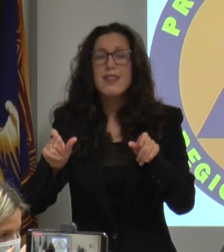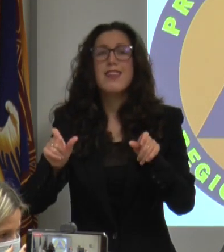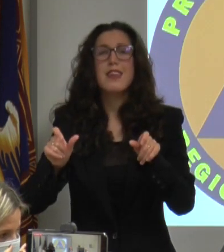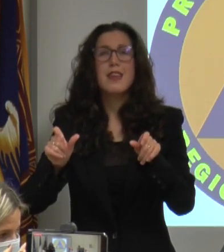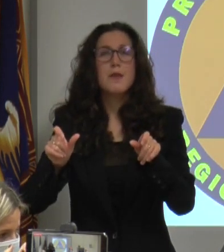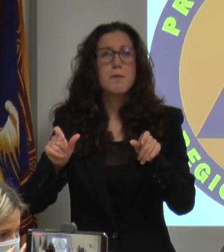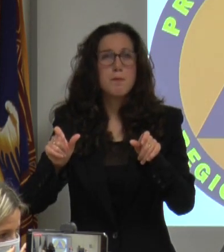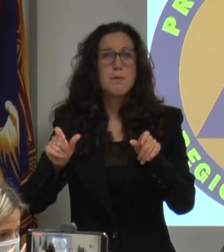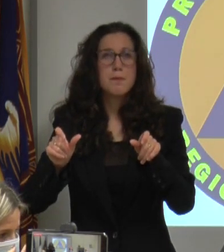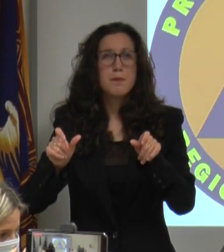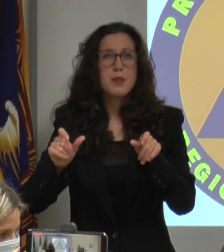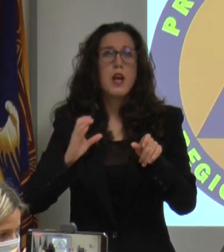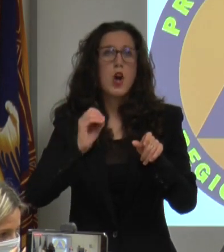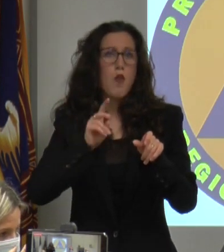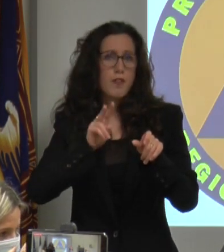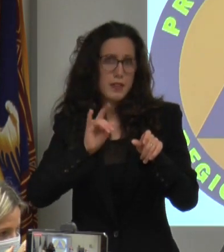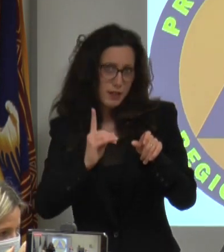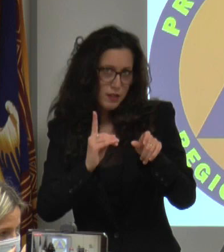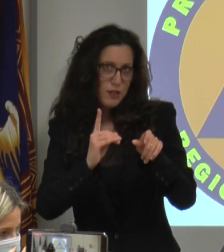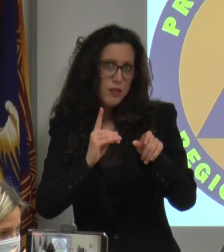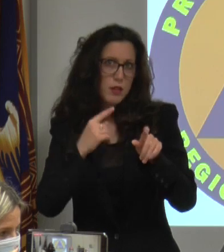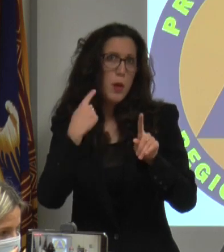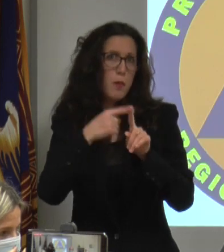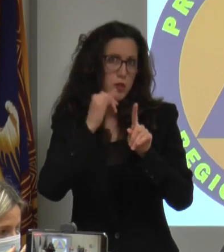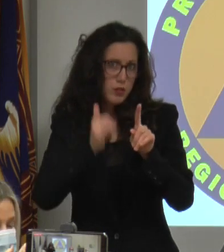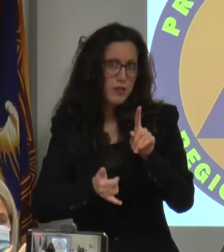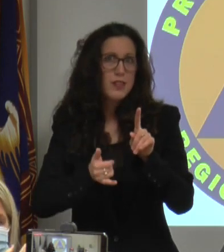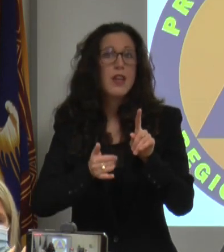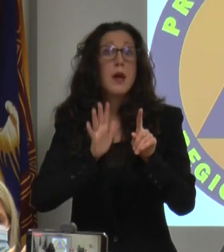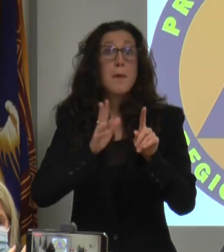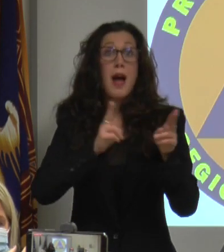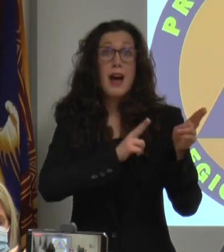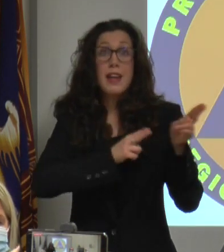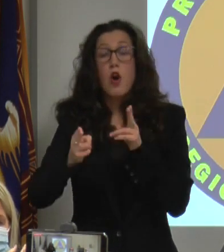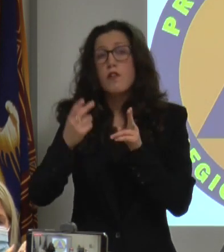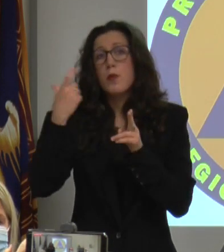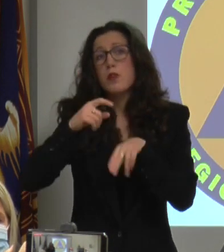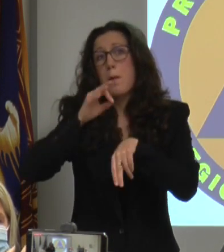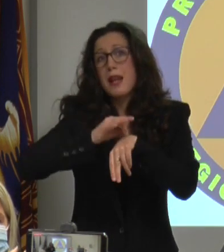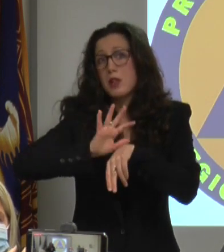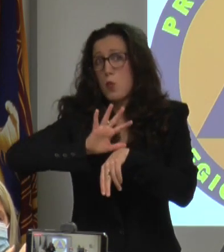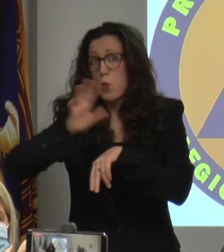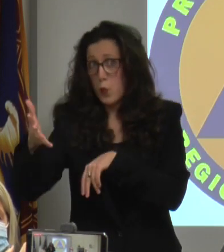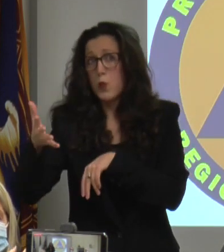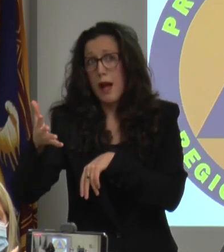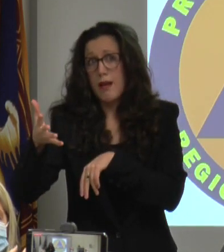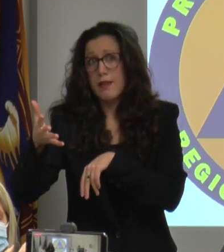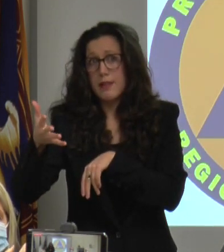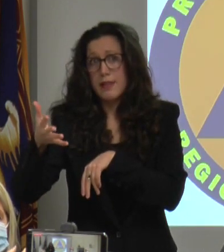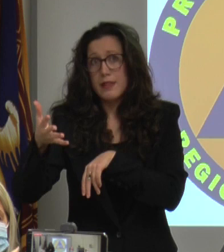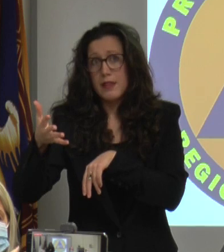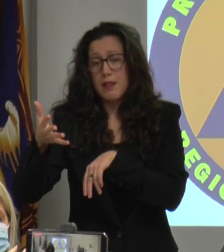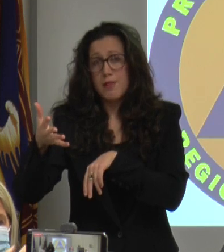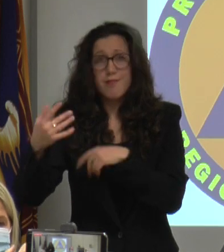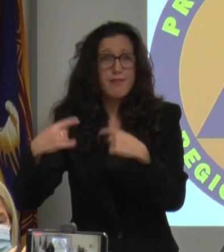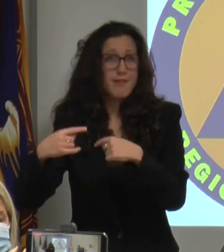catalogati come kobe positivi ma sono in ospedale perché hanno altre patologie cioè noi abbiamo dei pazienti che dovevano essere